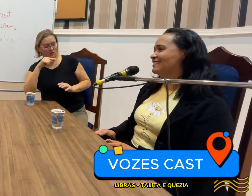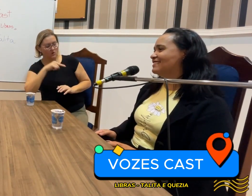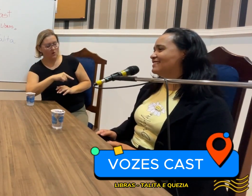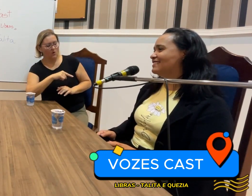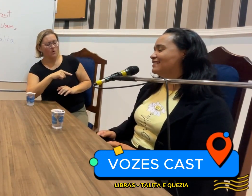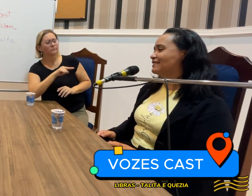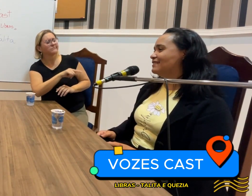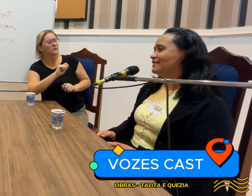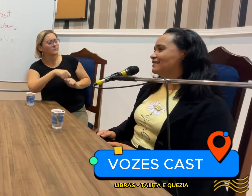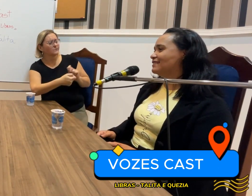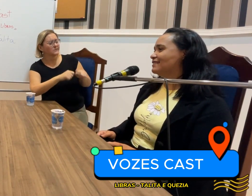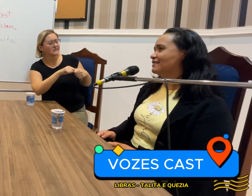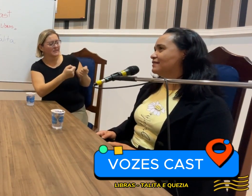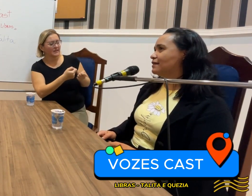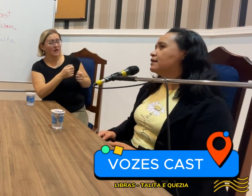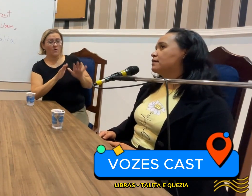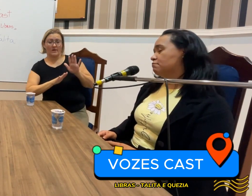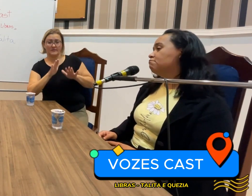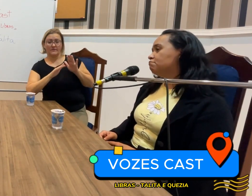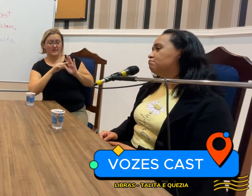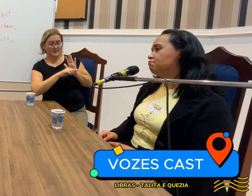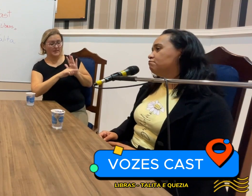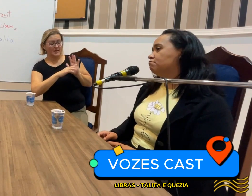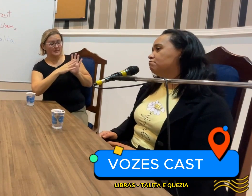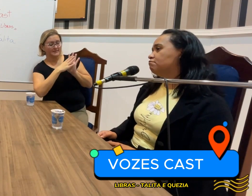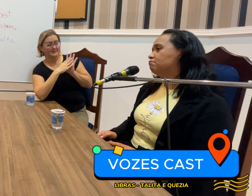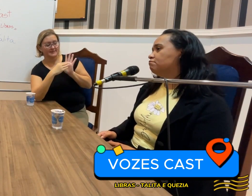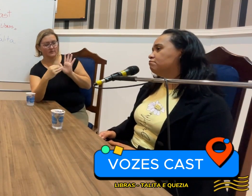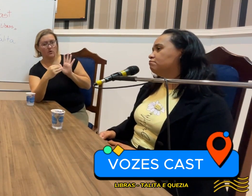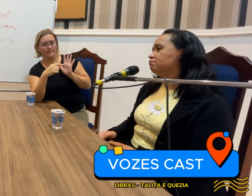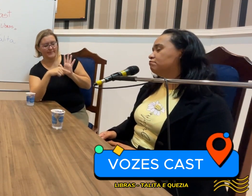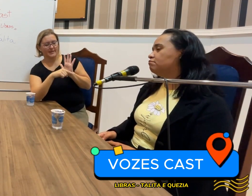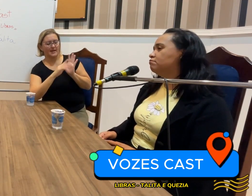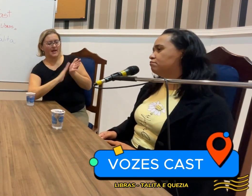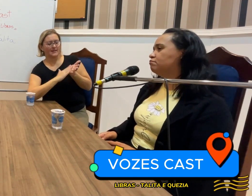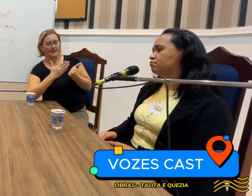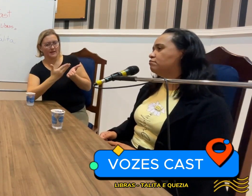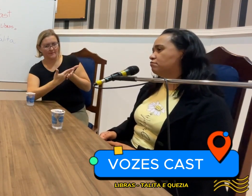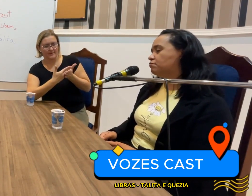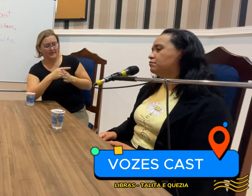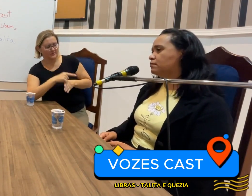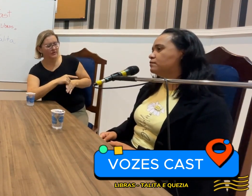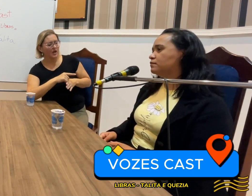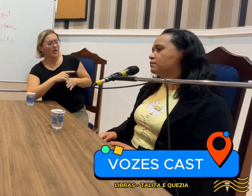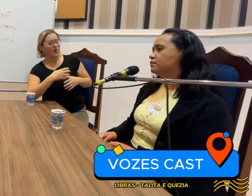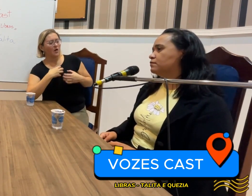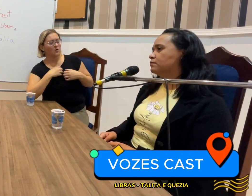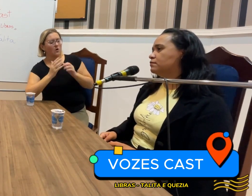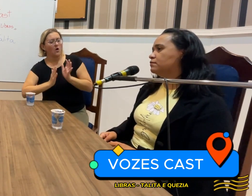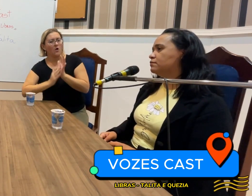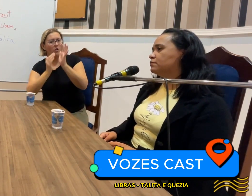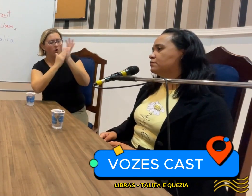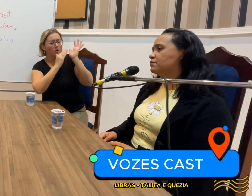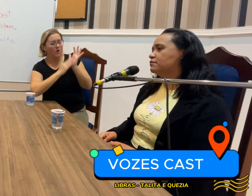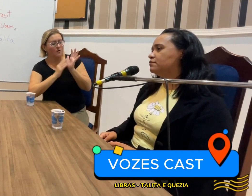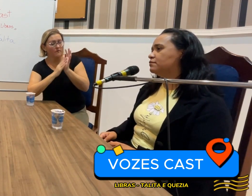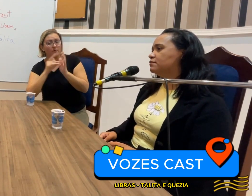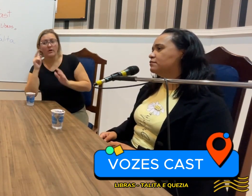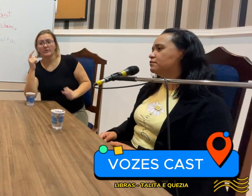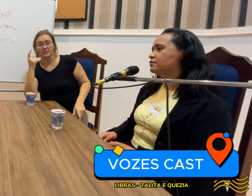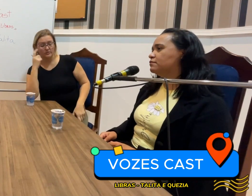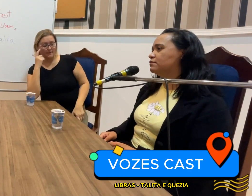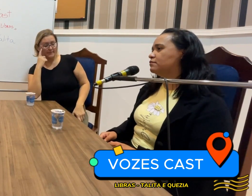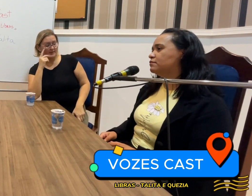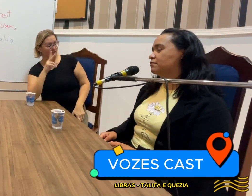eles acompanham até a intérprete na questão do louvor, da adoração, e você fala, meu Deus,